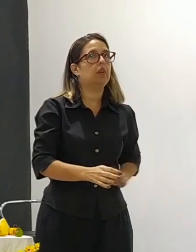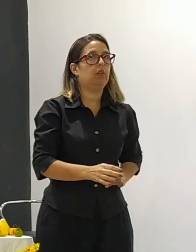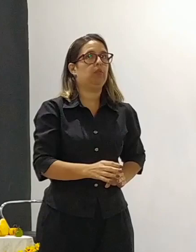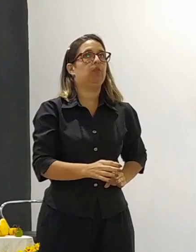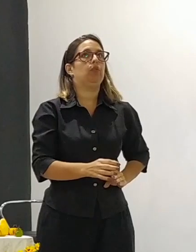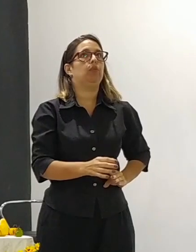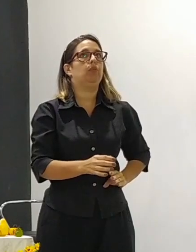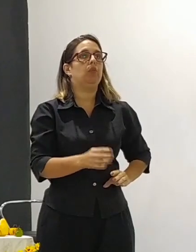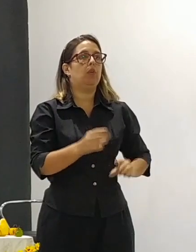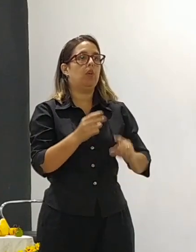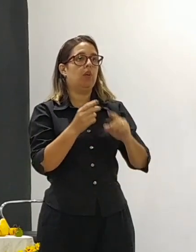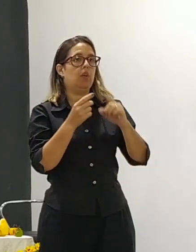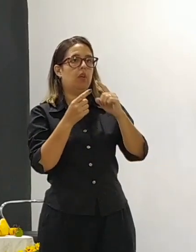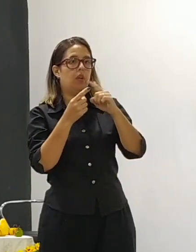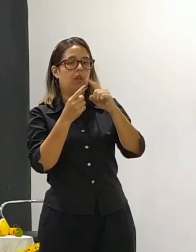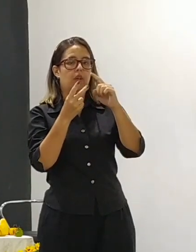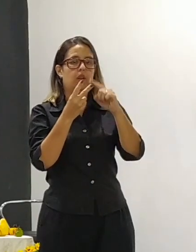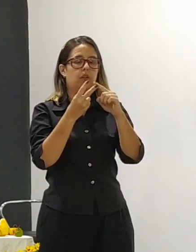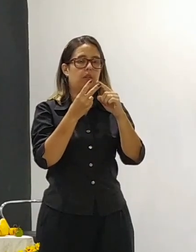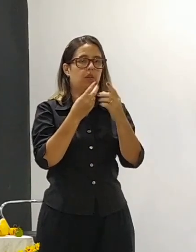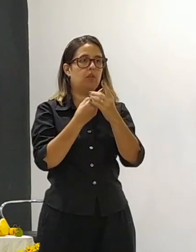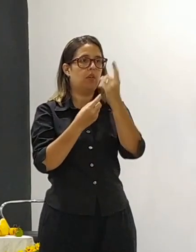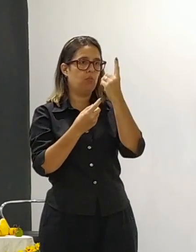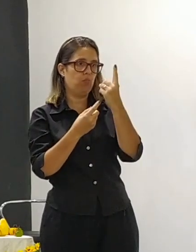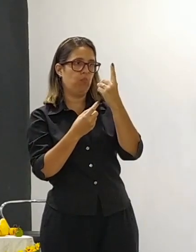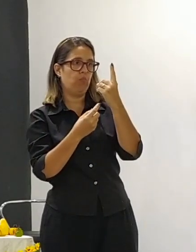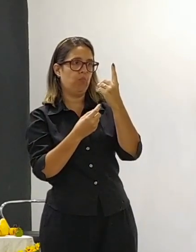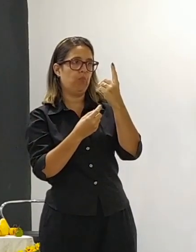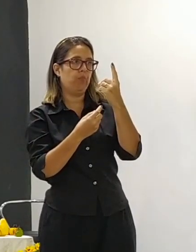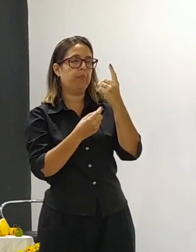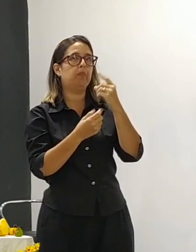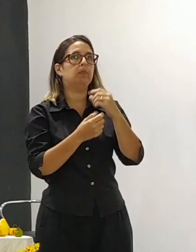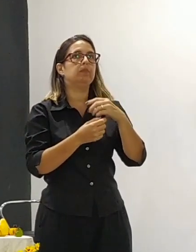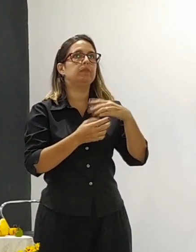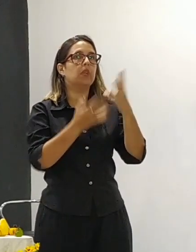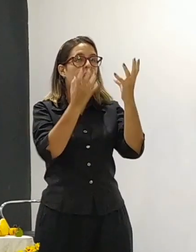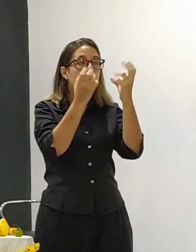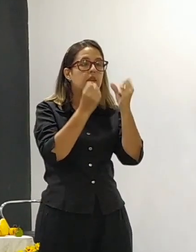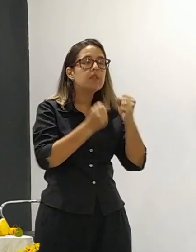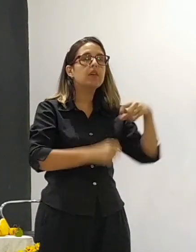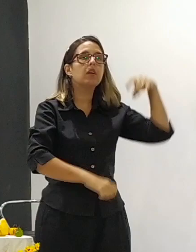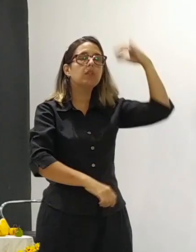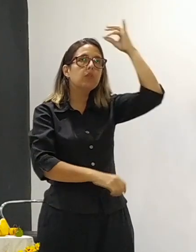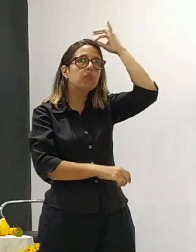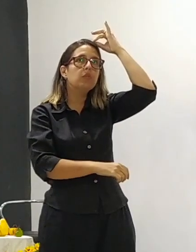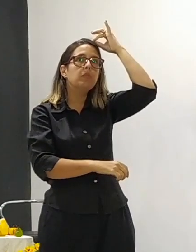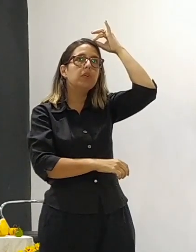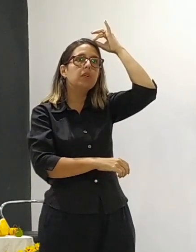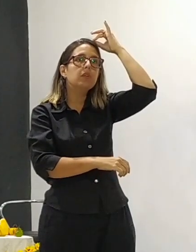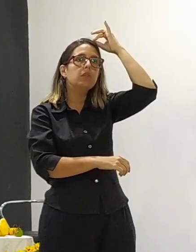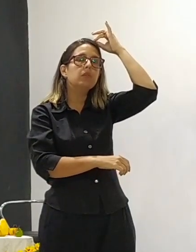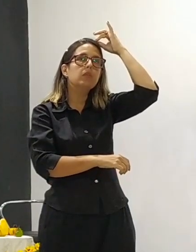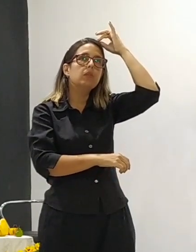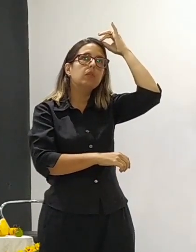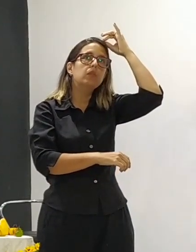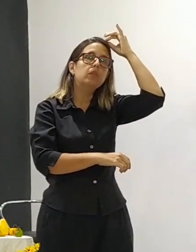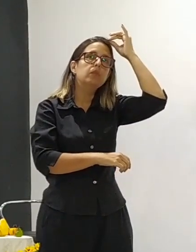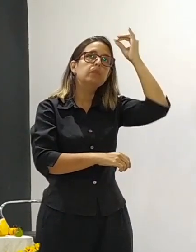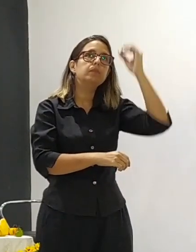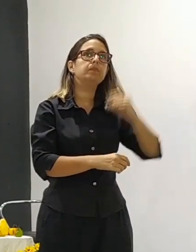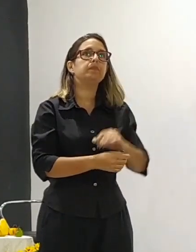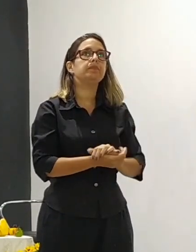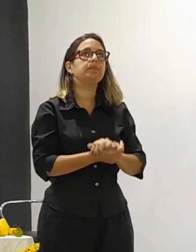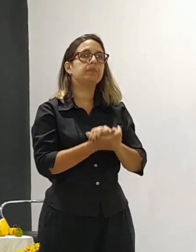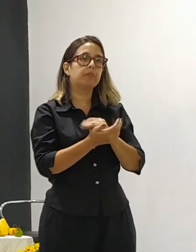e o Pai são um, ele recebe o Espírito naquele momento. O Espírito de Deus veio sobre ele, e a partir daí ele